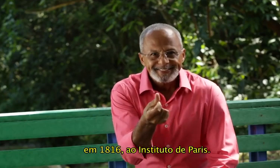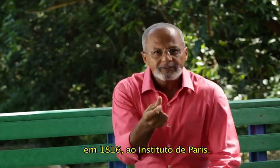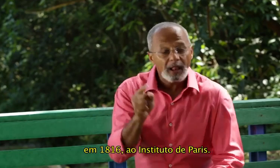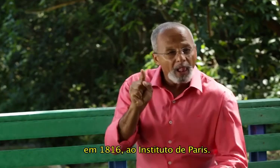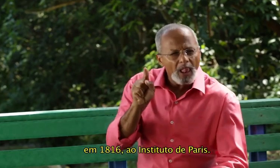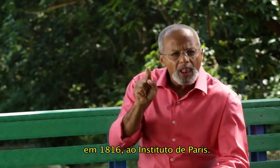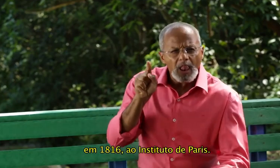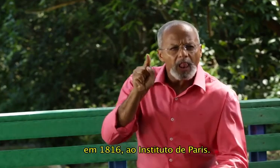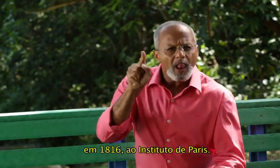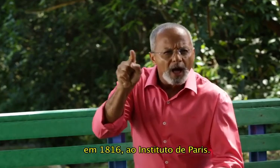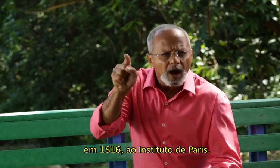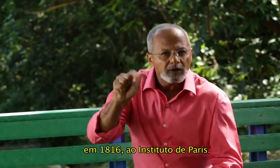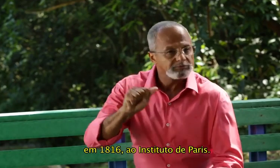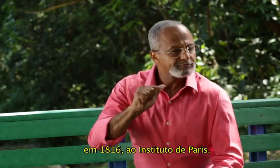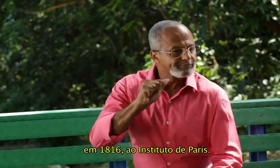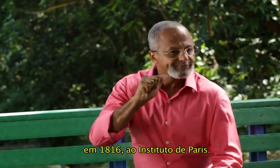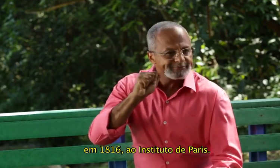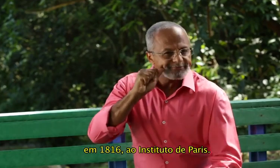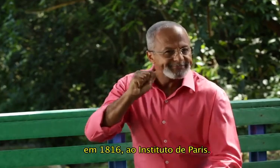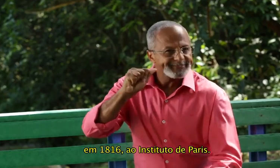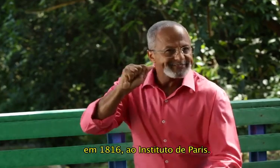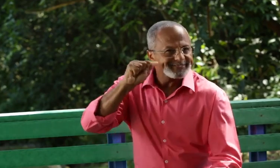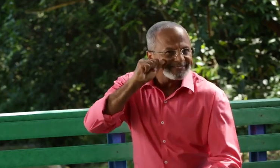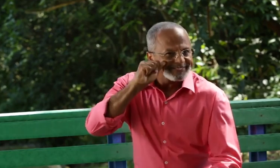1816, ao Instituto de Paris.